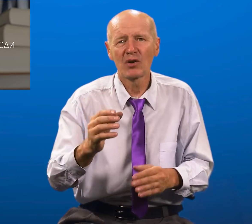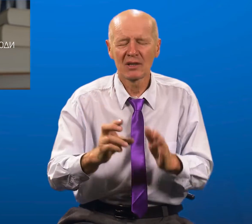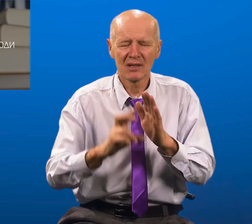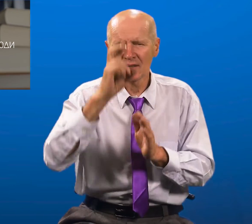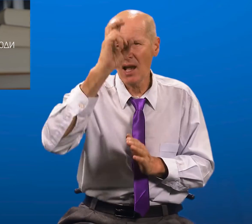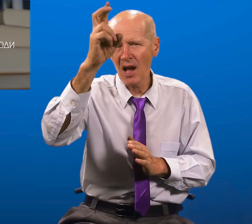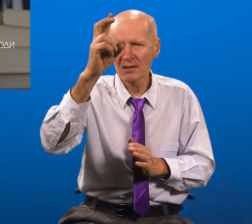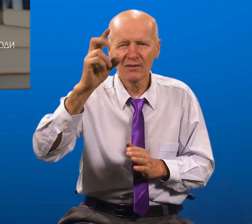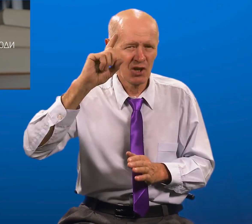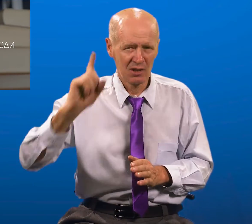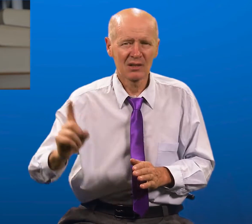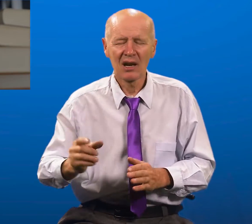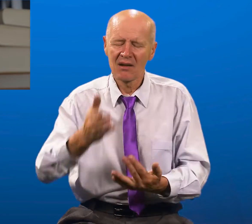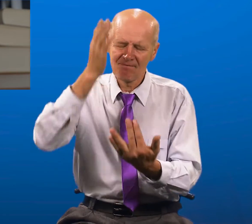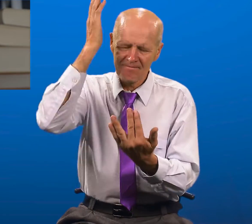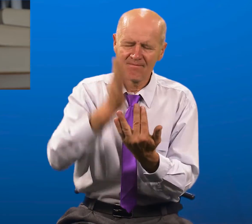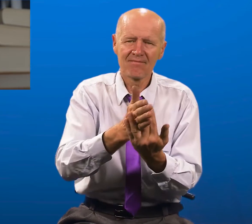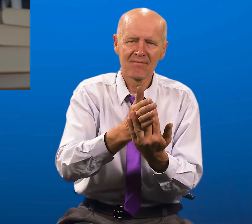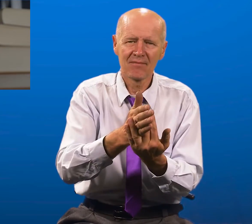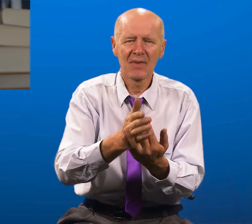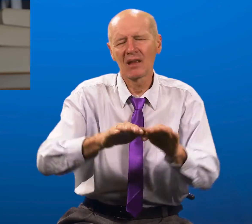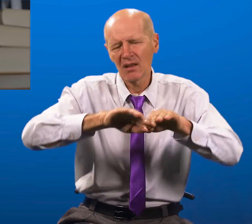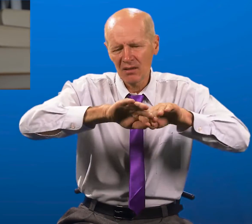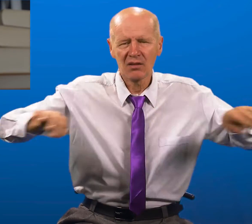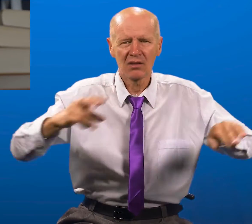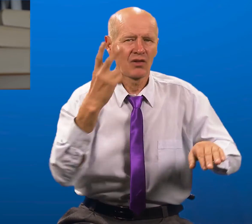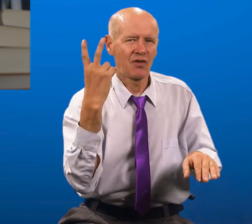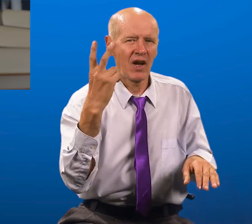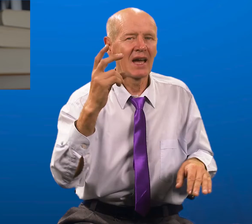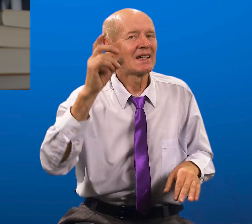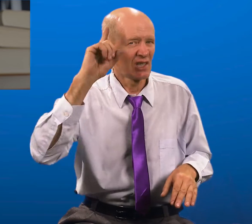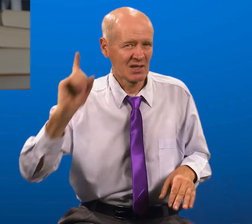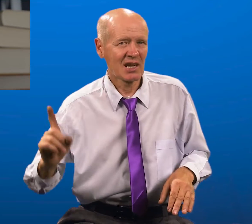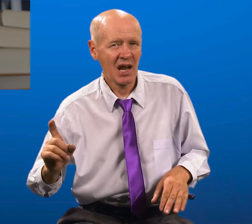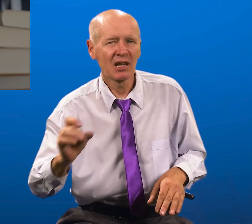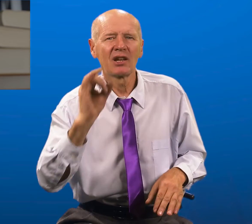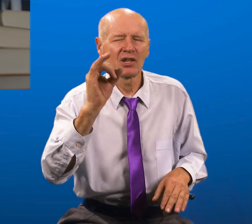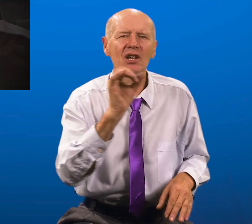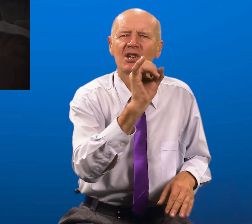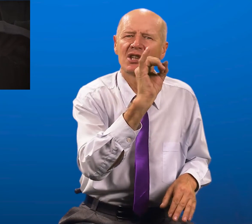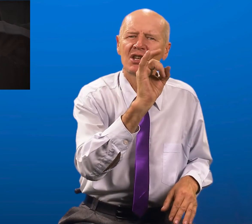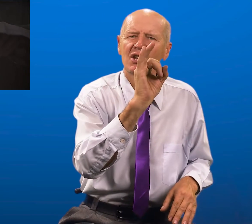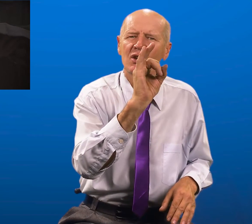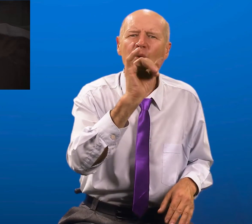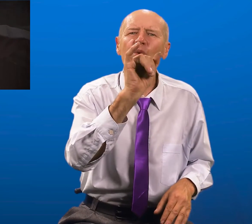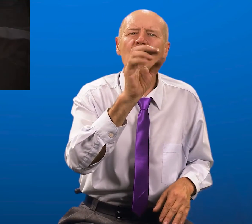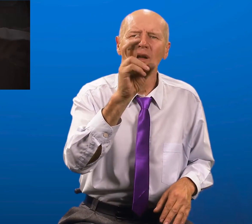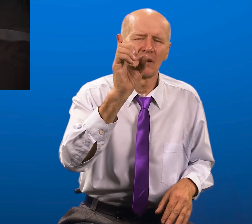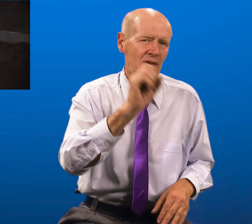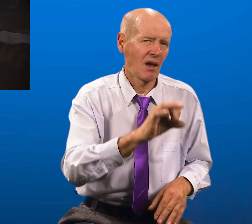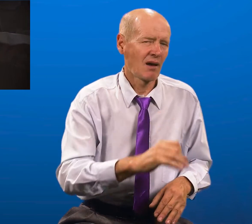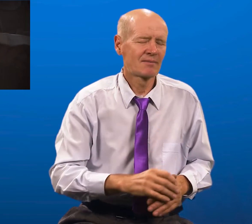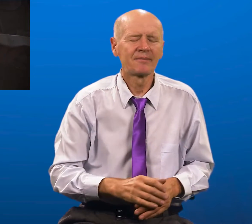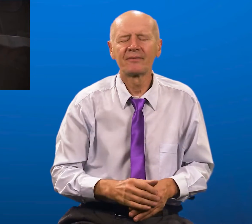сегодня высокоинтеллектуальные люди убедительно объясняют нарушение закона и других установлений Божьих, таких, например, как десятина.